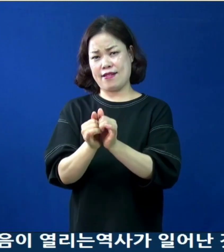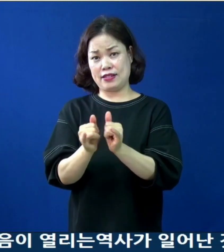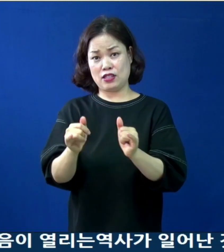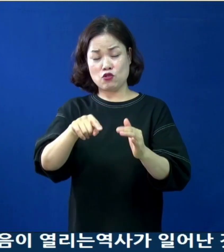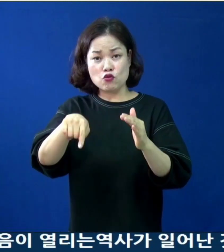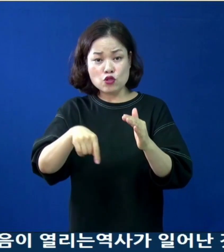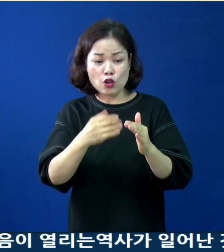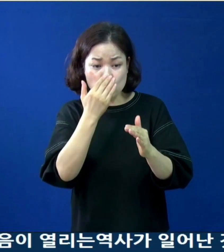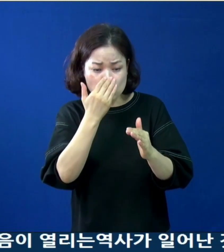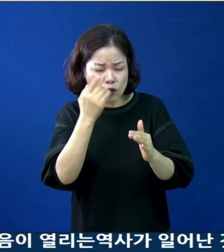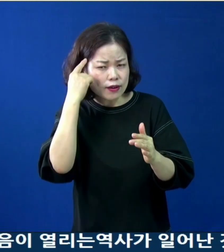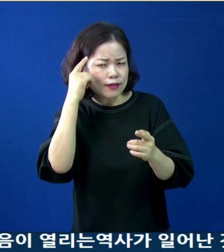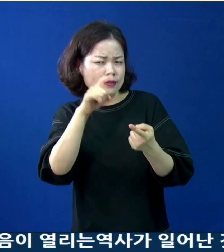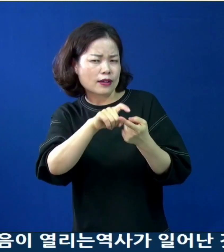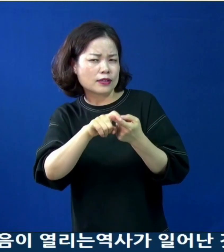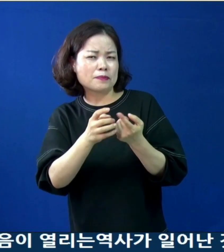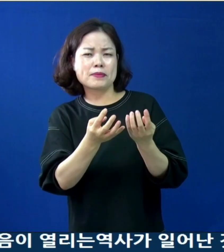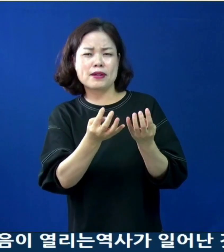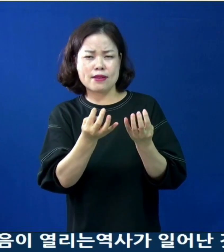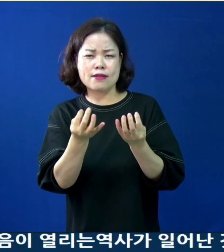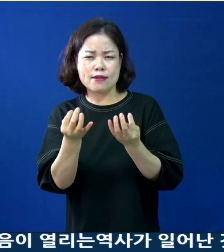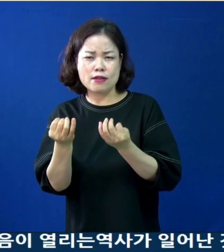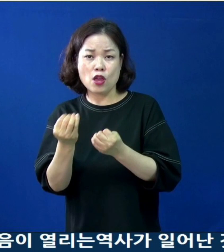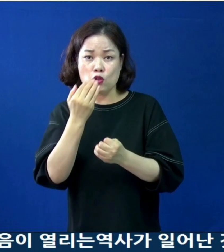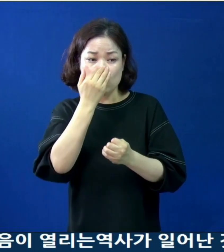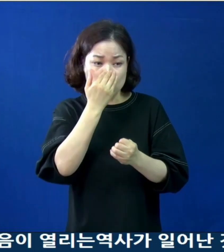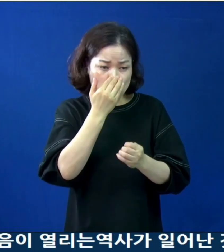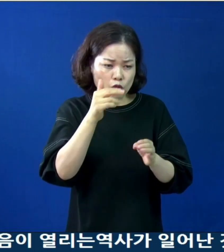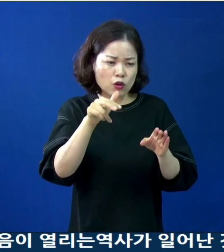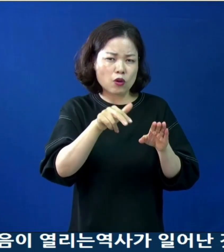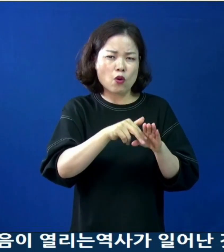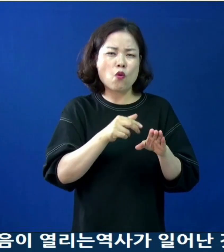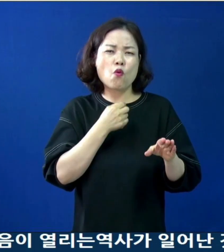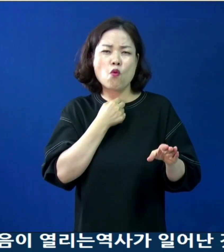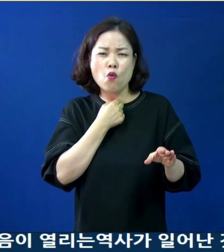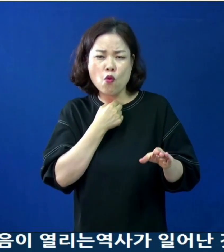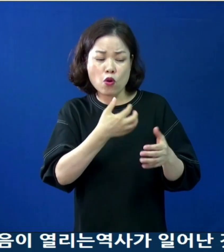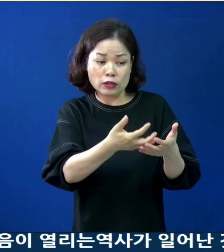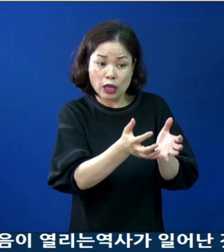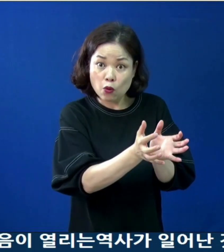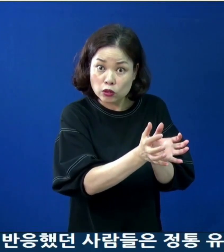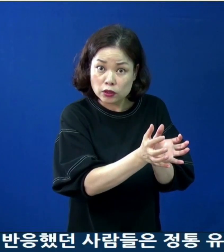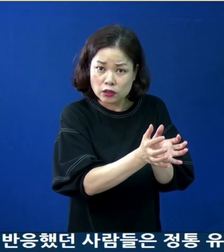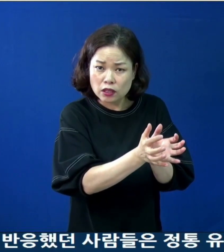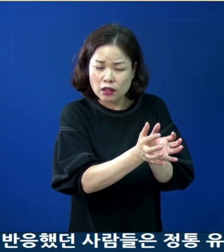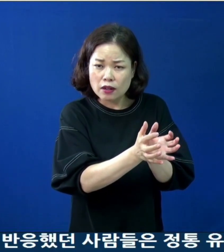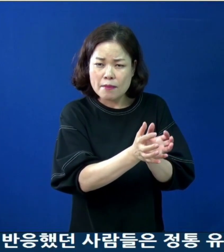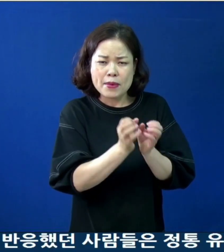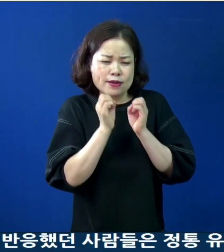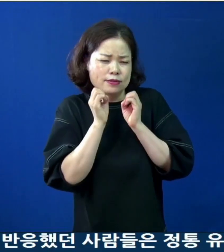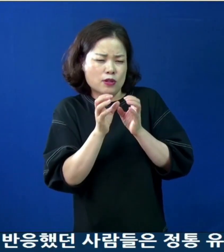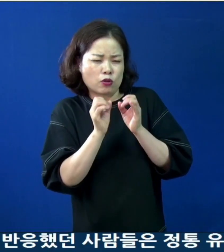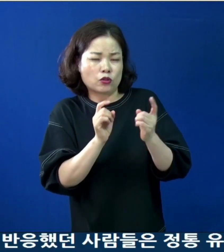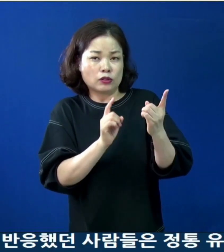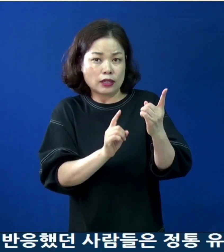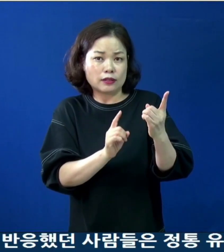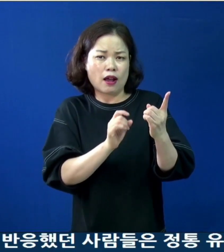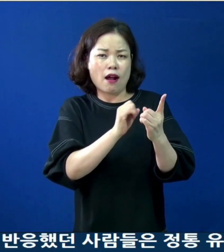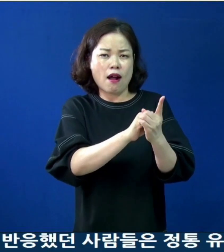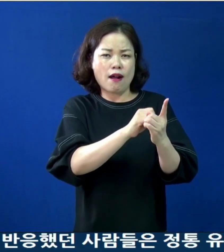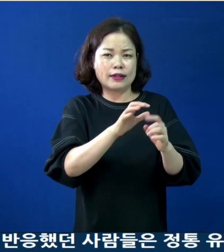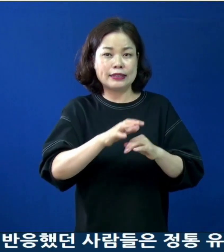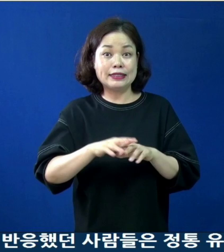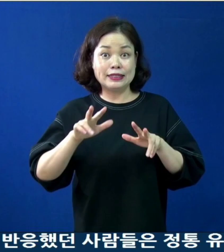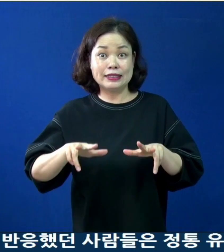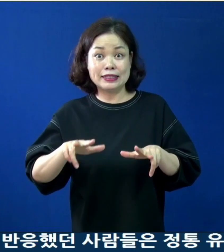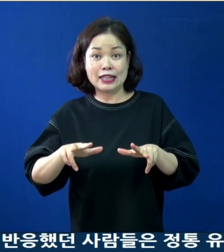중에 유대교에 관심이 굉장히 많아서 유대교인이 되려고 유대교 입장에서는 이제 막 전도의 대상으로 삼아서